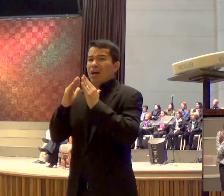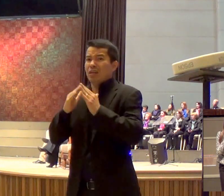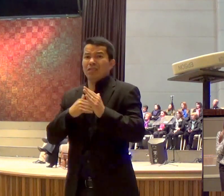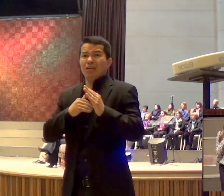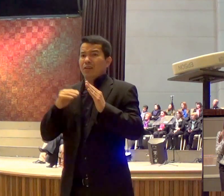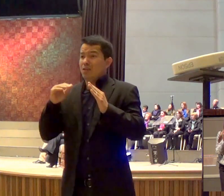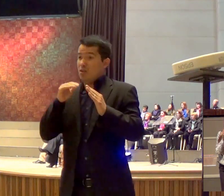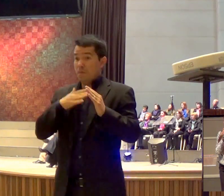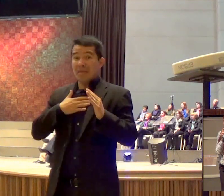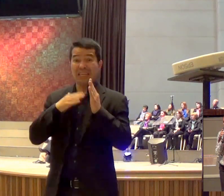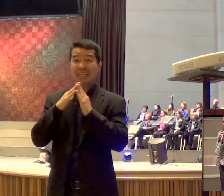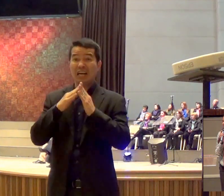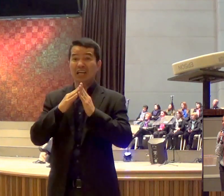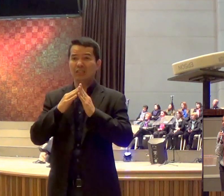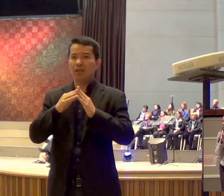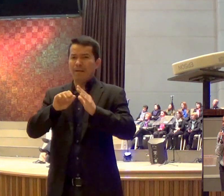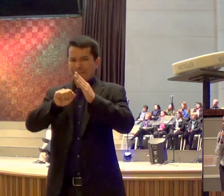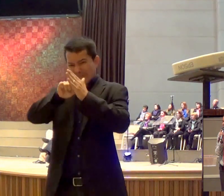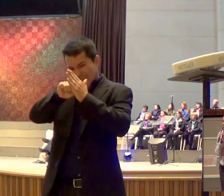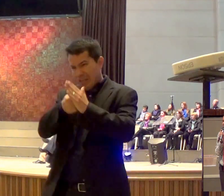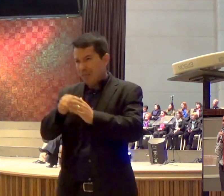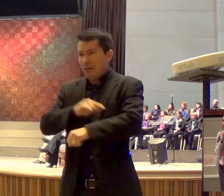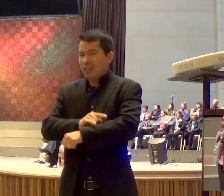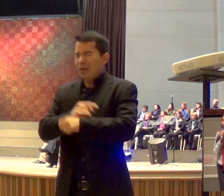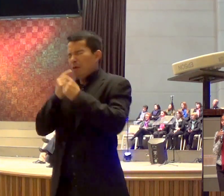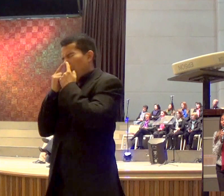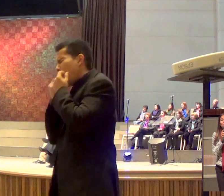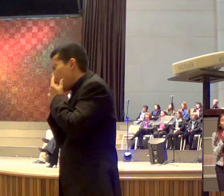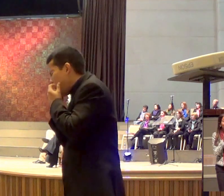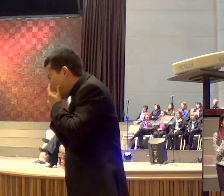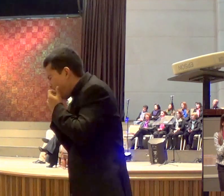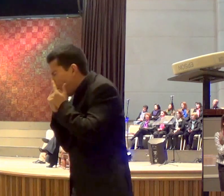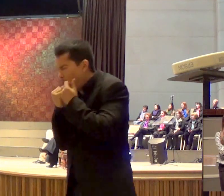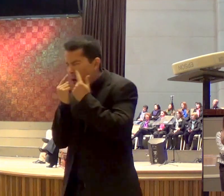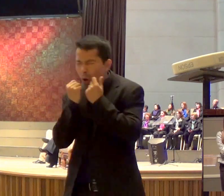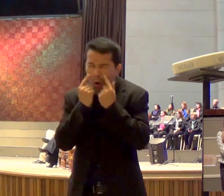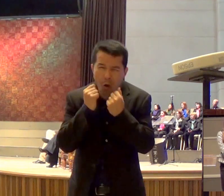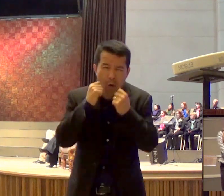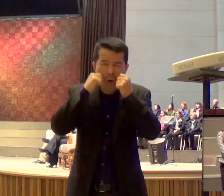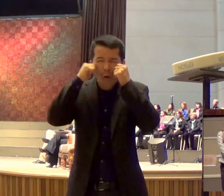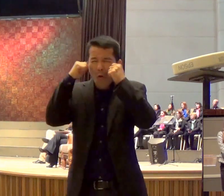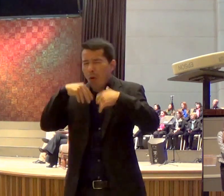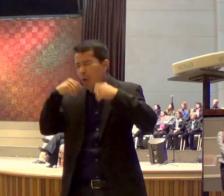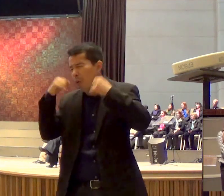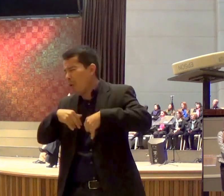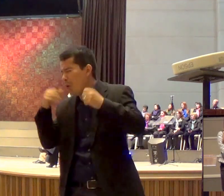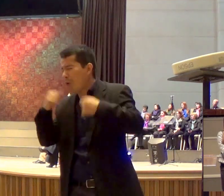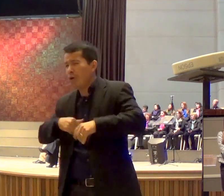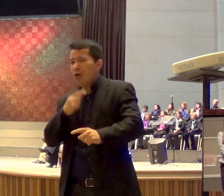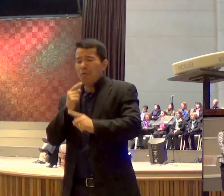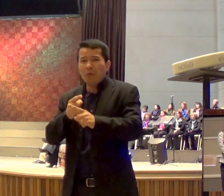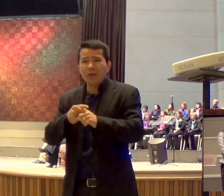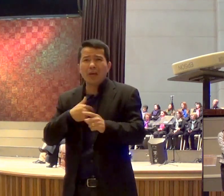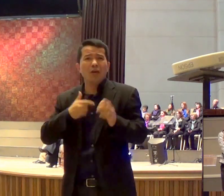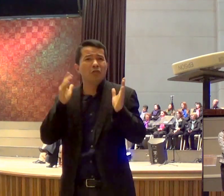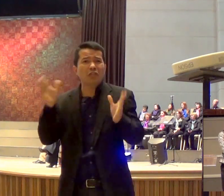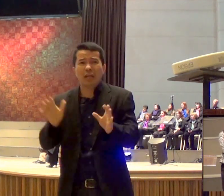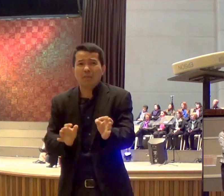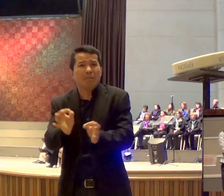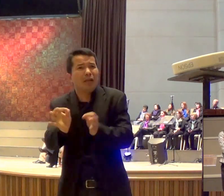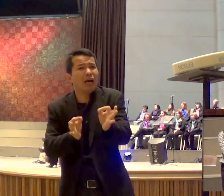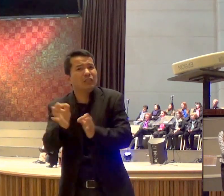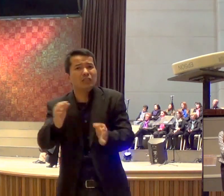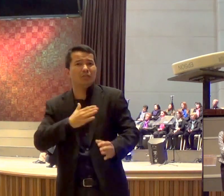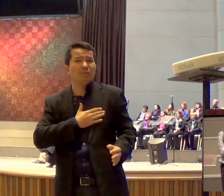do banheiro e comecei a chorar chorar muito chorar porque eu tinha planejado muitas coisas